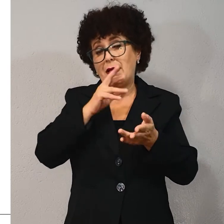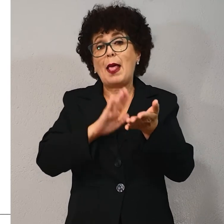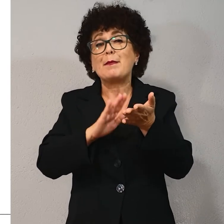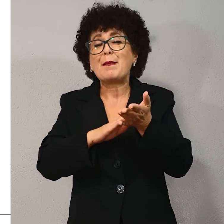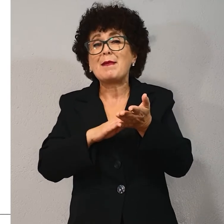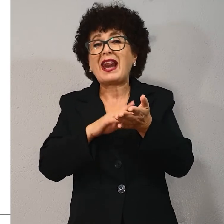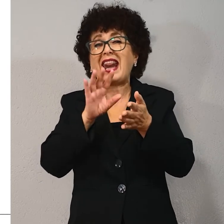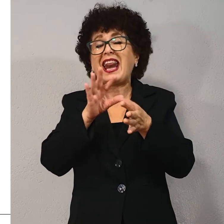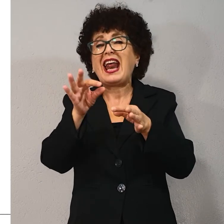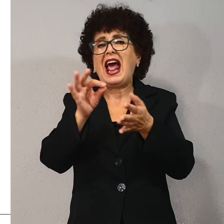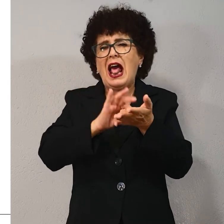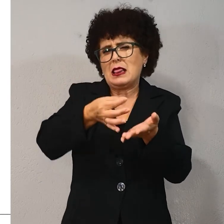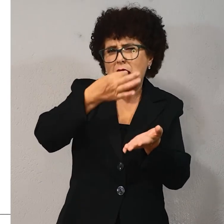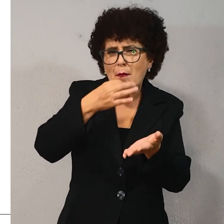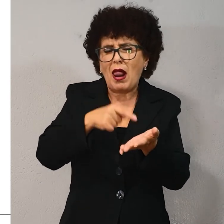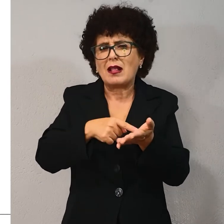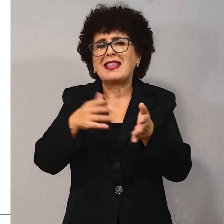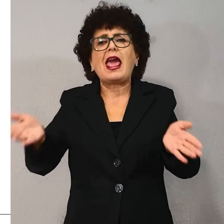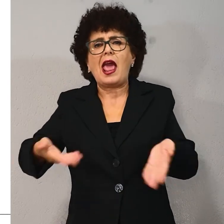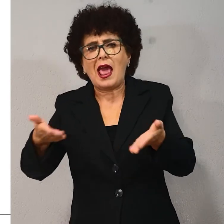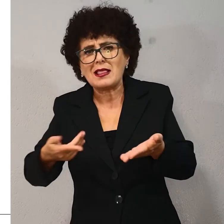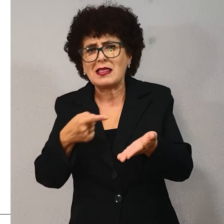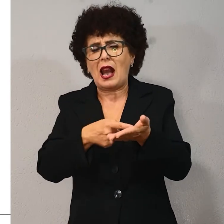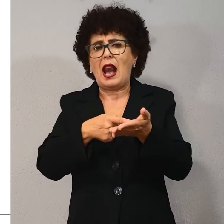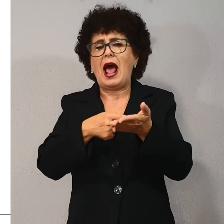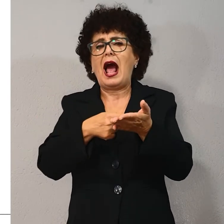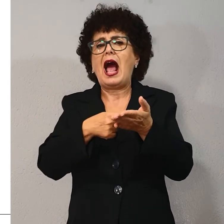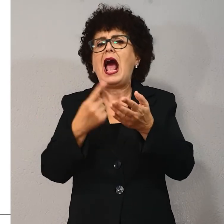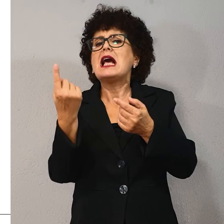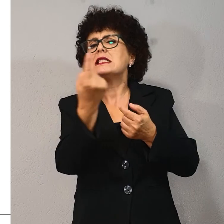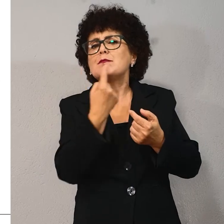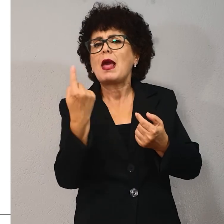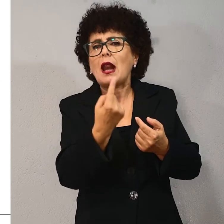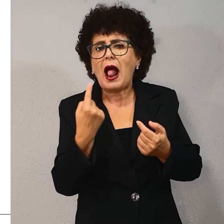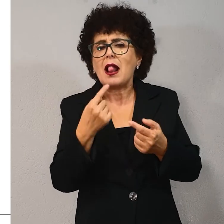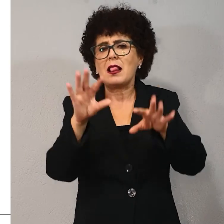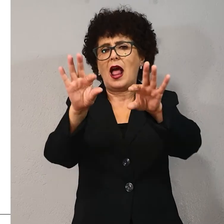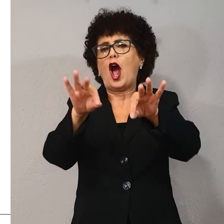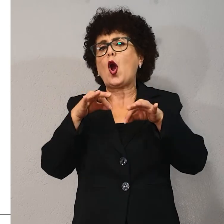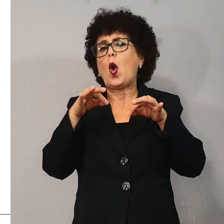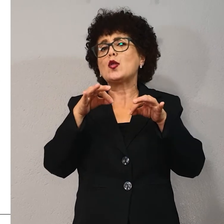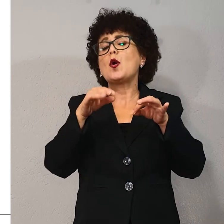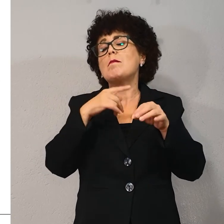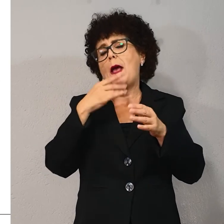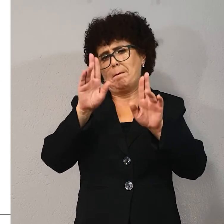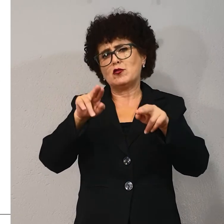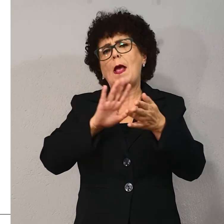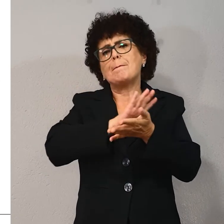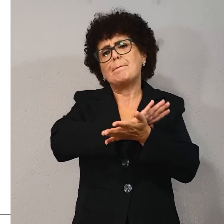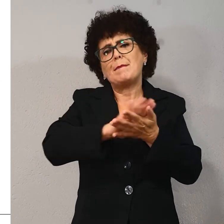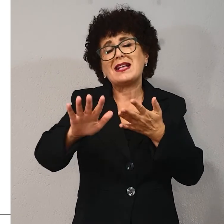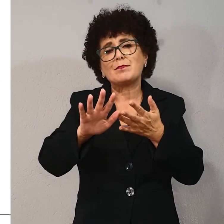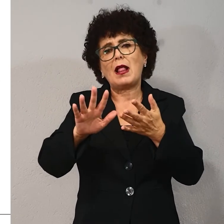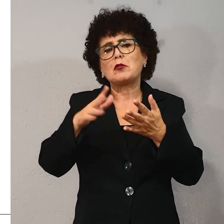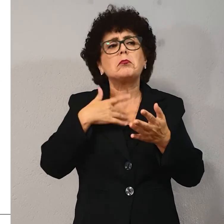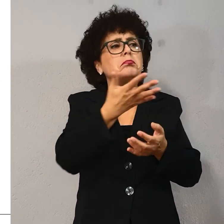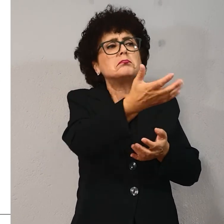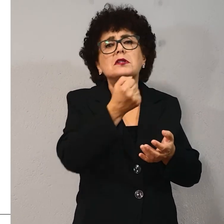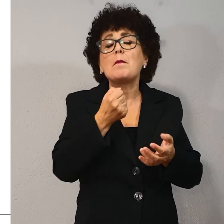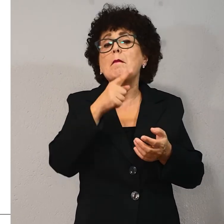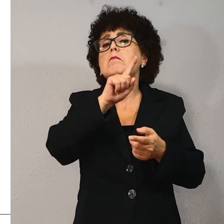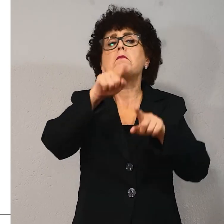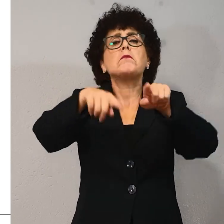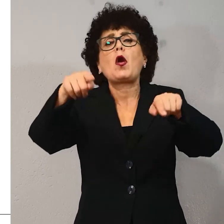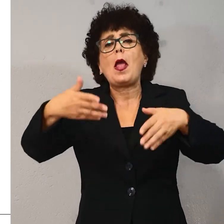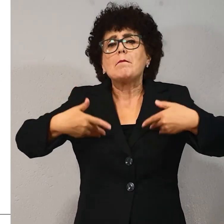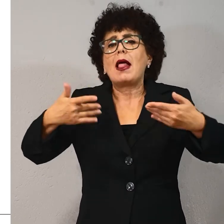контрацептивни таблети, итна контрацепција, спирали и кондоми, може бесплатно да ја подигнеш во некој од